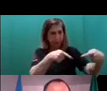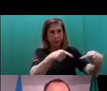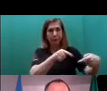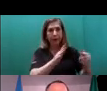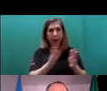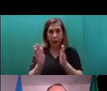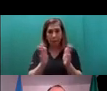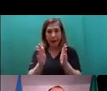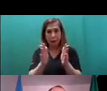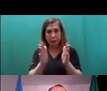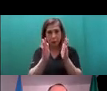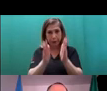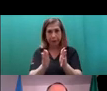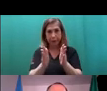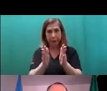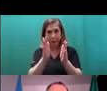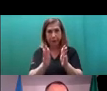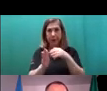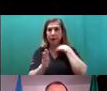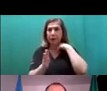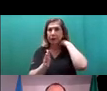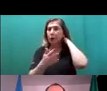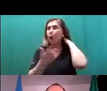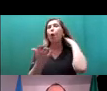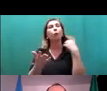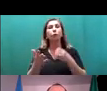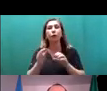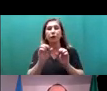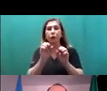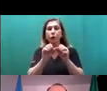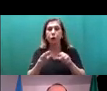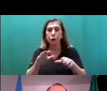a médio prazo, tem que ver com infraestrutura, tem que ver com